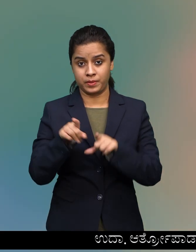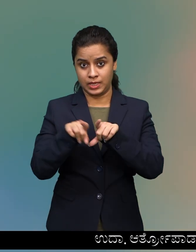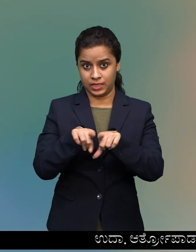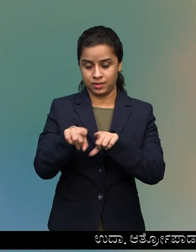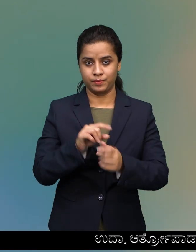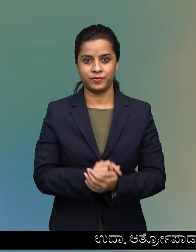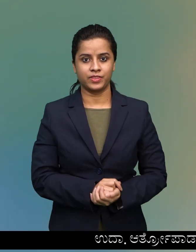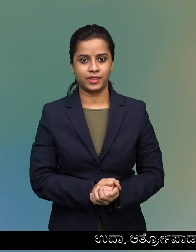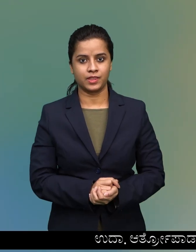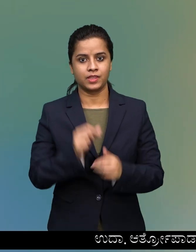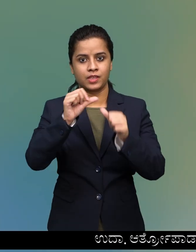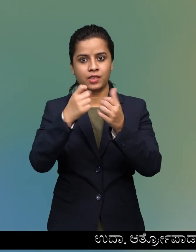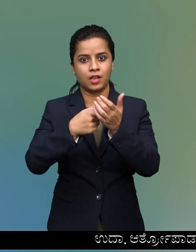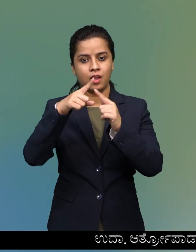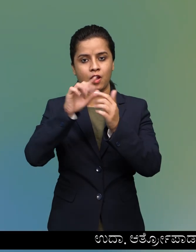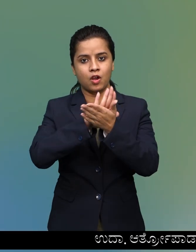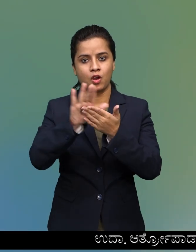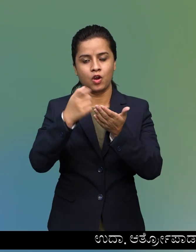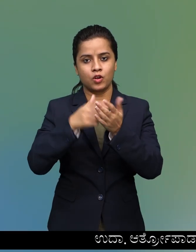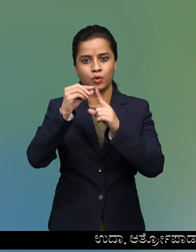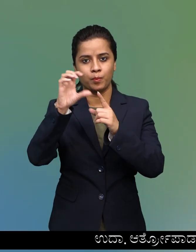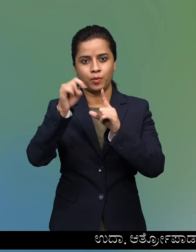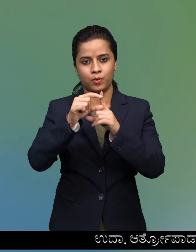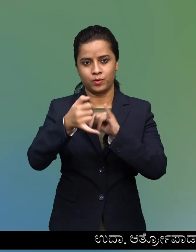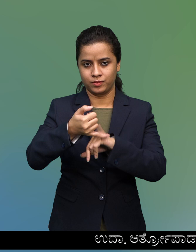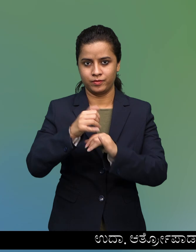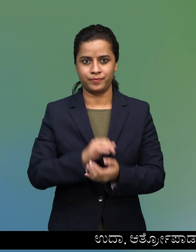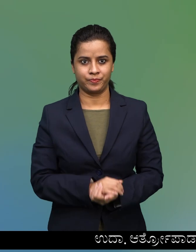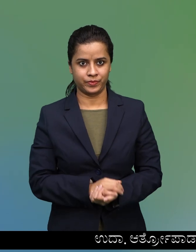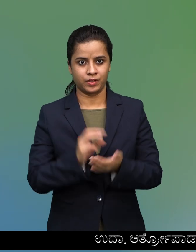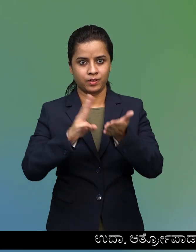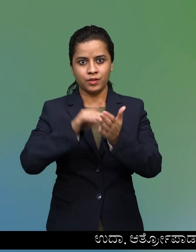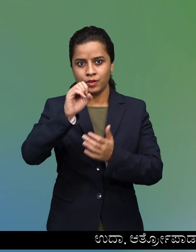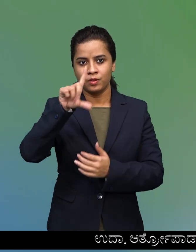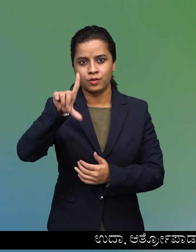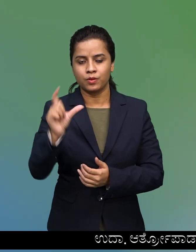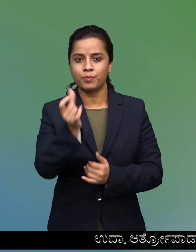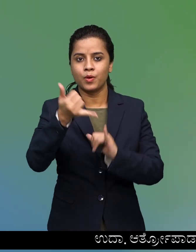ಉದಾಹರಣೆ ಆರ್ಥೋಪಾಡ್ಸ್, ಮೃದ್ವಂಗಿಗಳು ಮತ್ತು ಆಸ್ಟಿಡಿಯನ್ನರು.